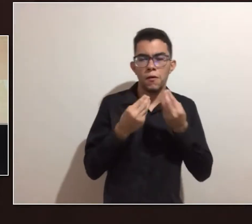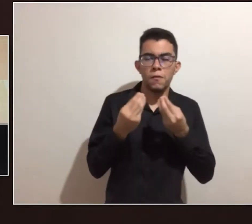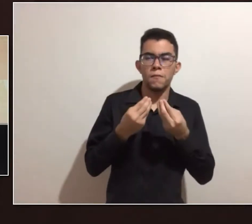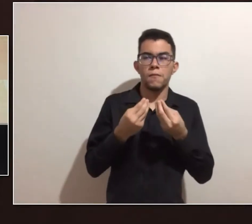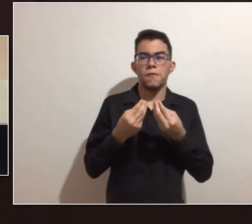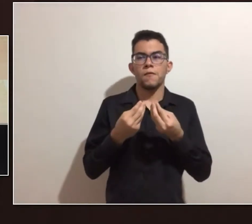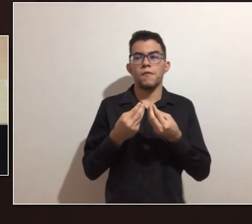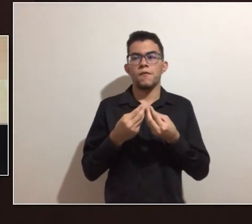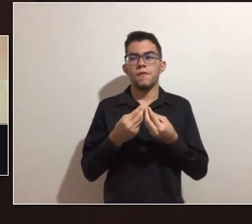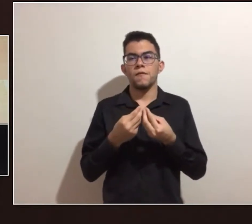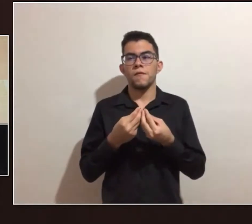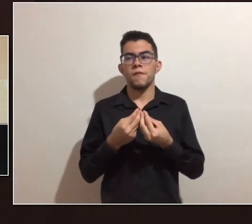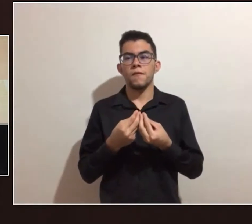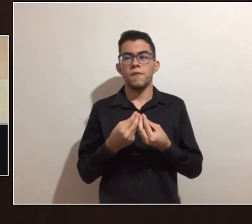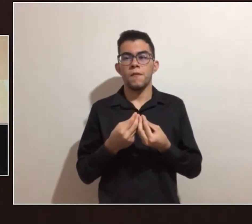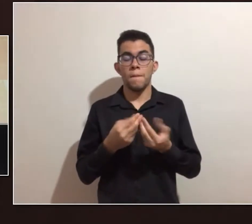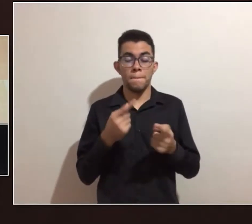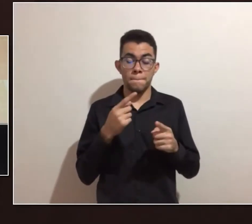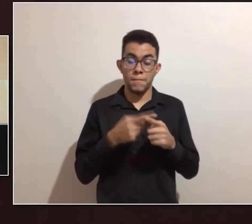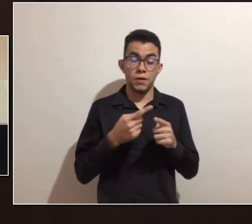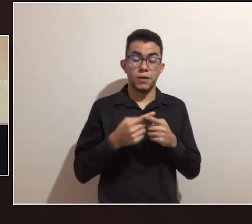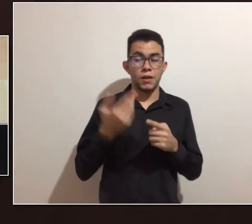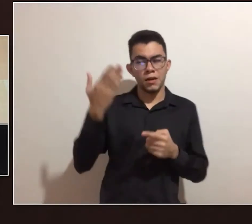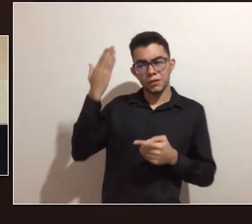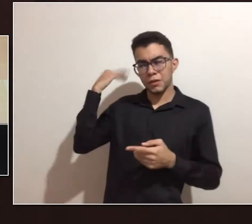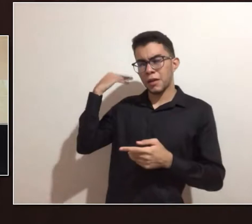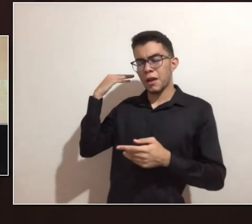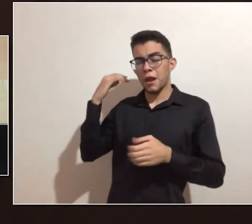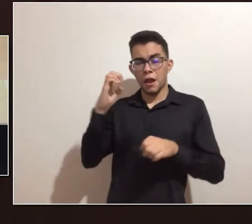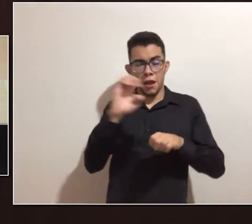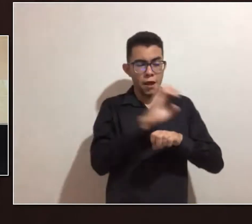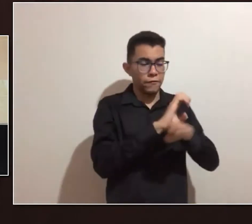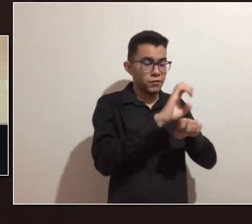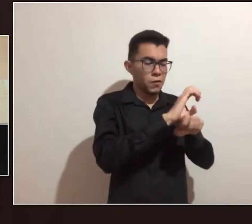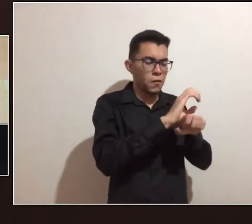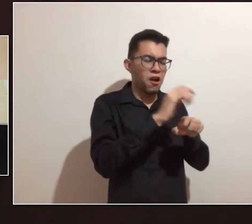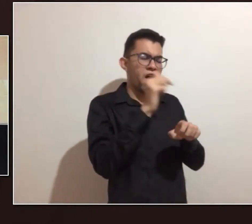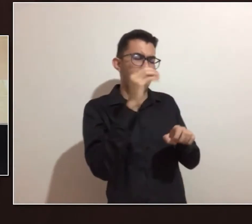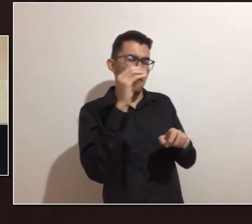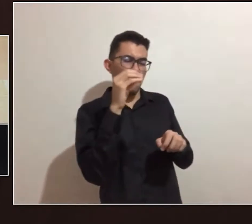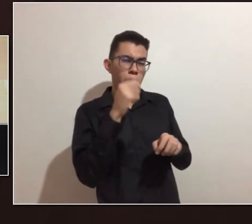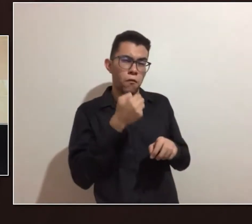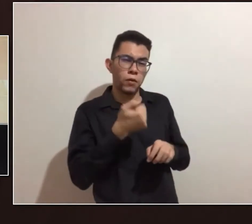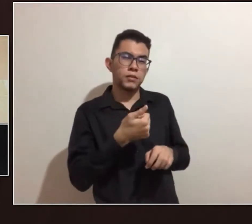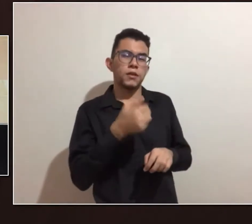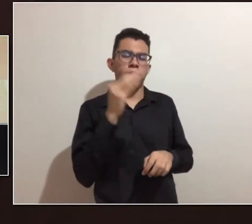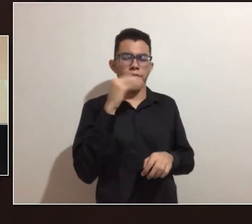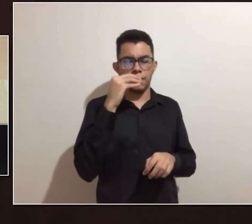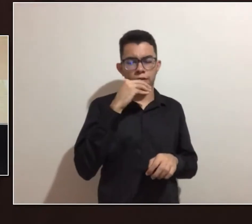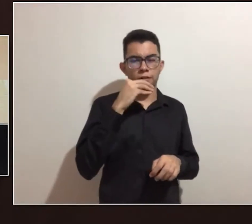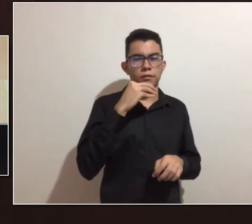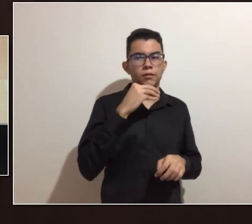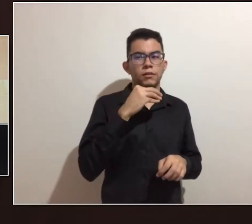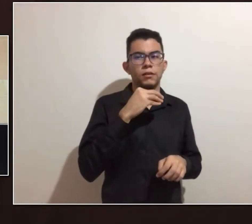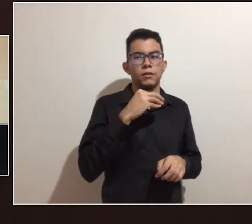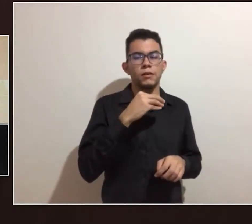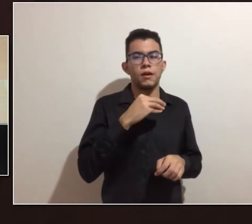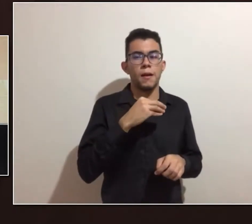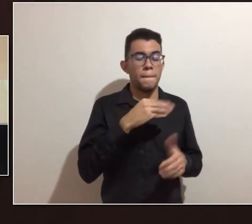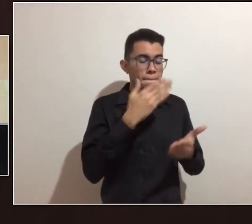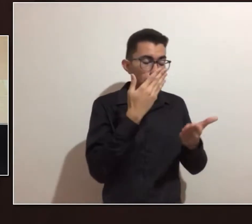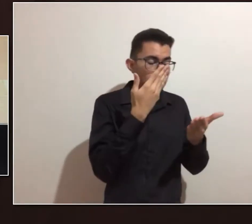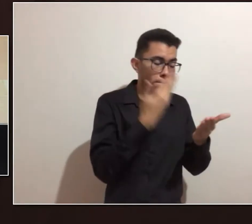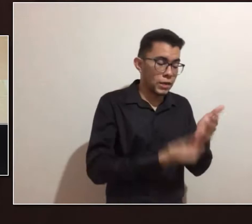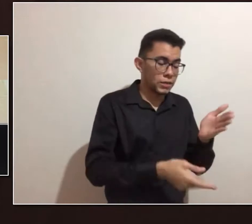que estava a ponto do Senhor remover o seu candeeiro? Quer dizer, ele perdeu o sentido quando a igreja perde a realidade.